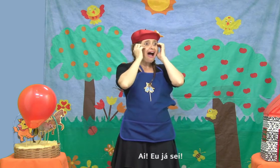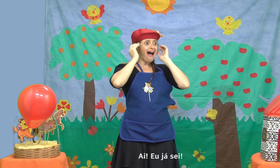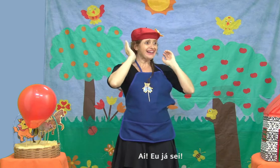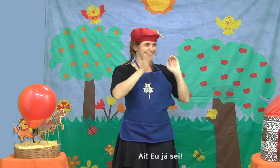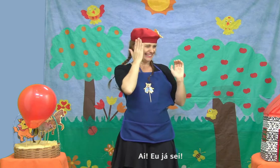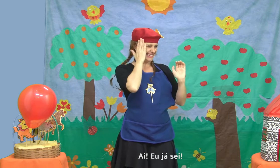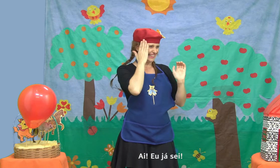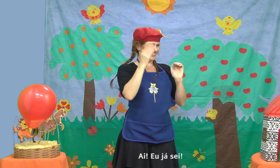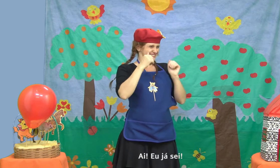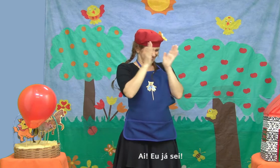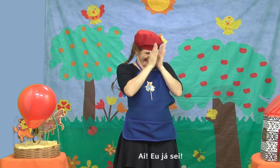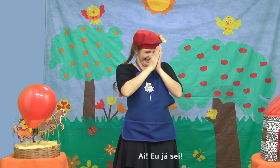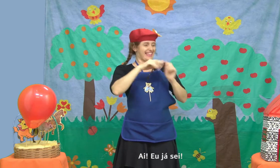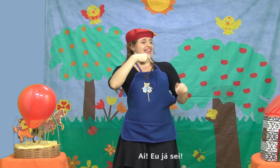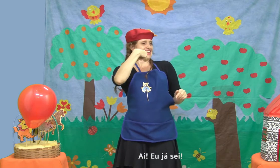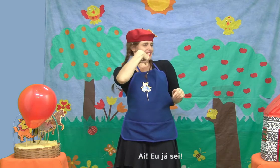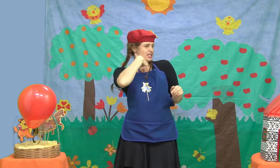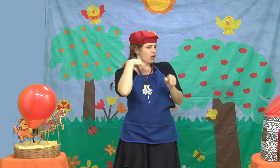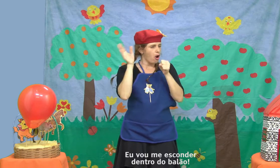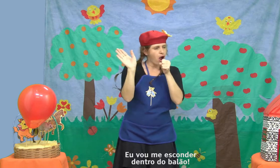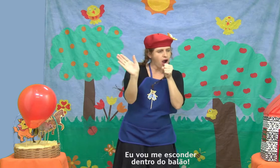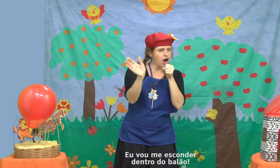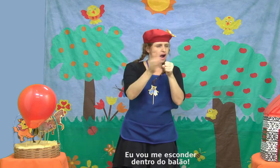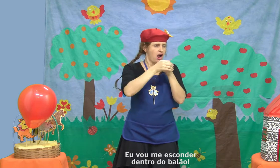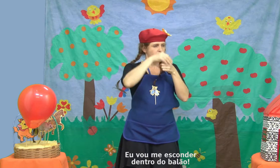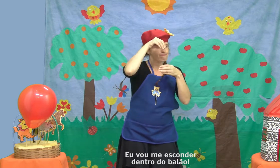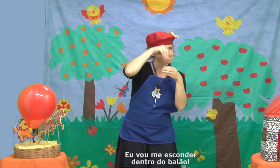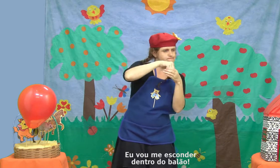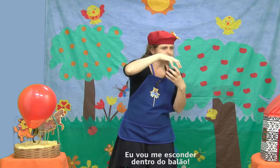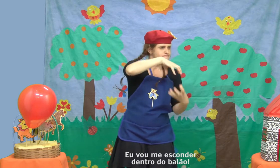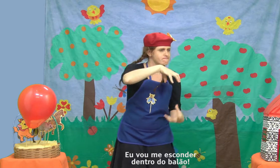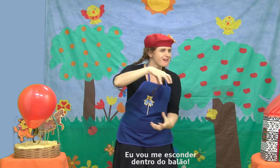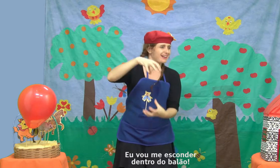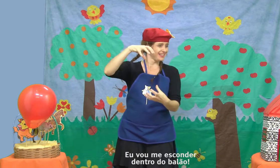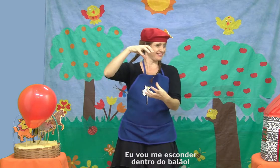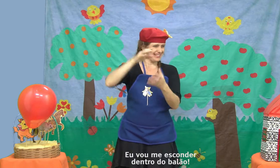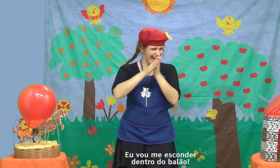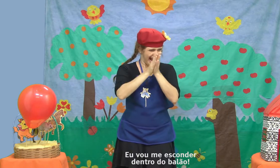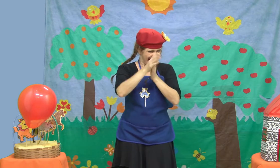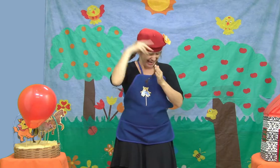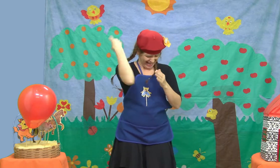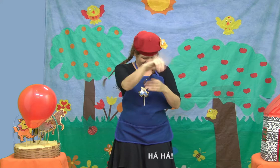ae assim viu o me esconder tento do dólar